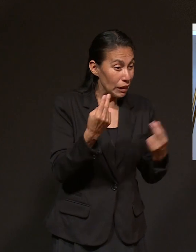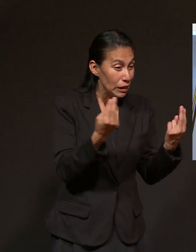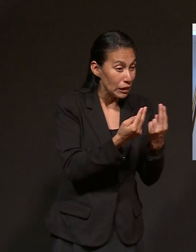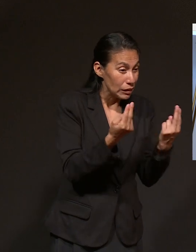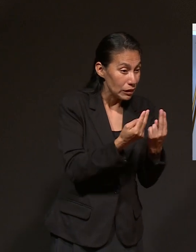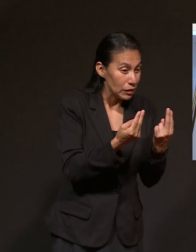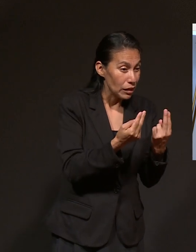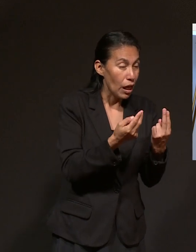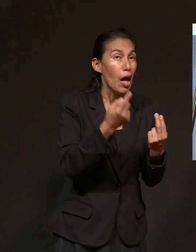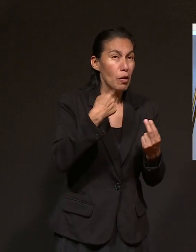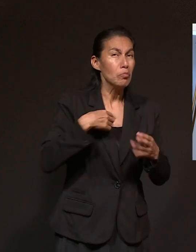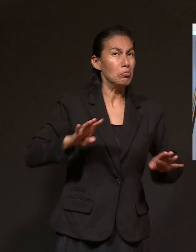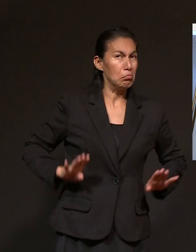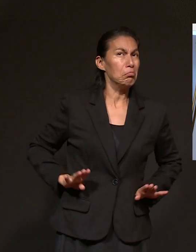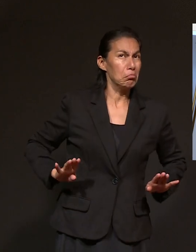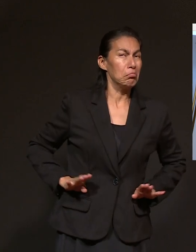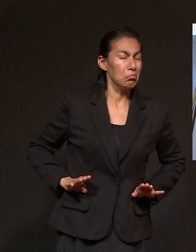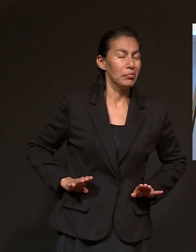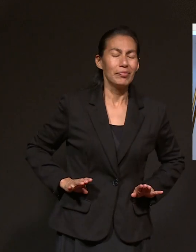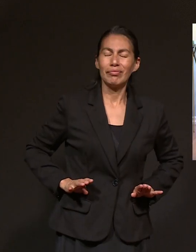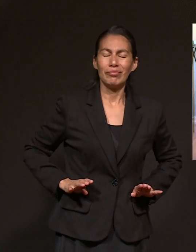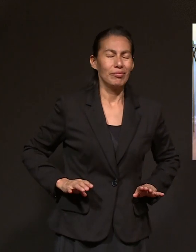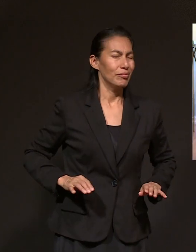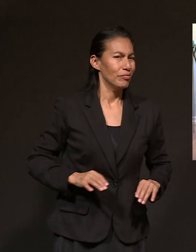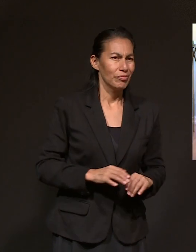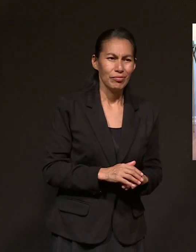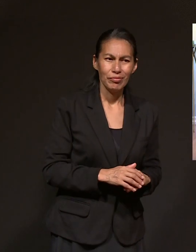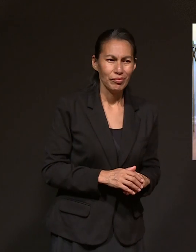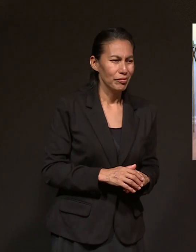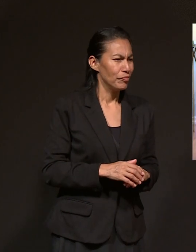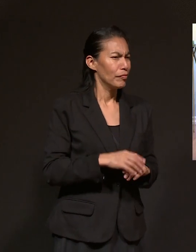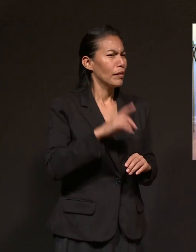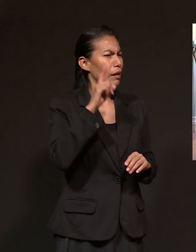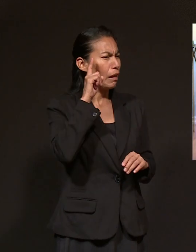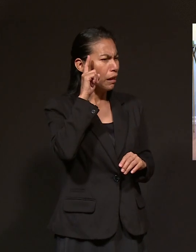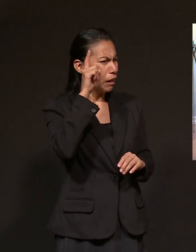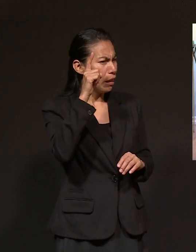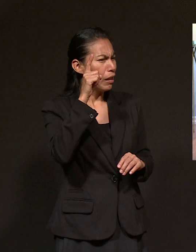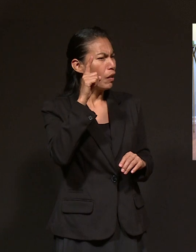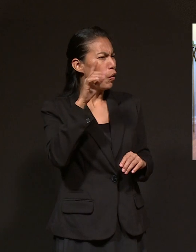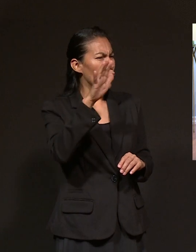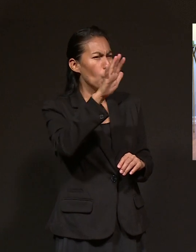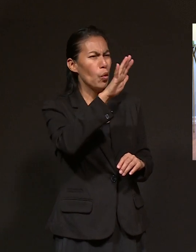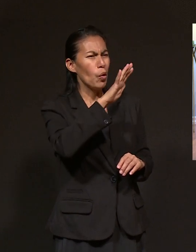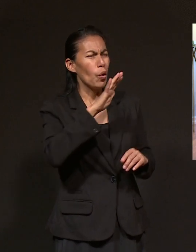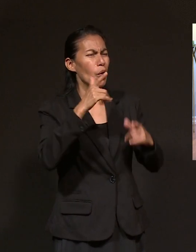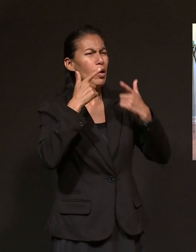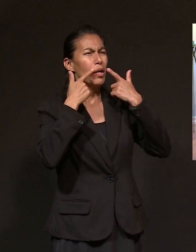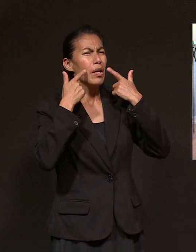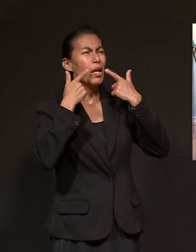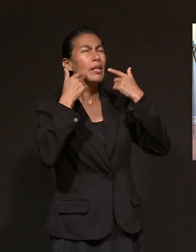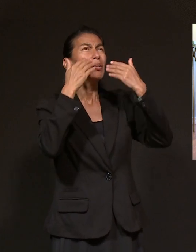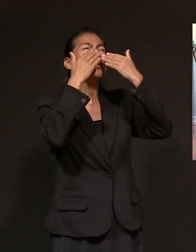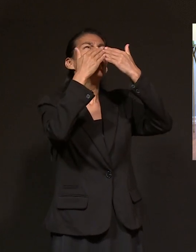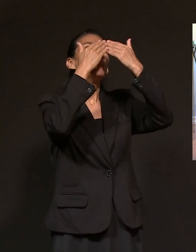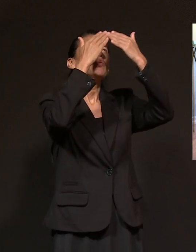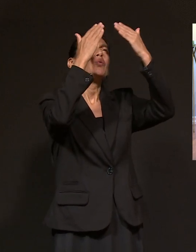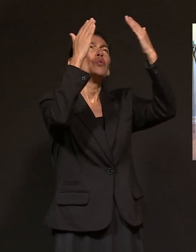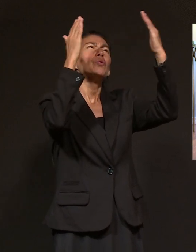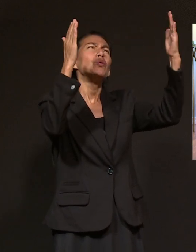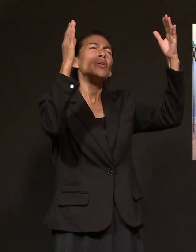necesidad, no por méritos. Exacto. Sino por mera gracia. Ha abierto los